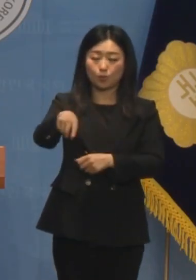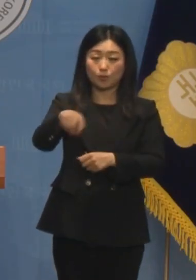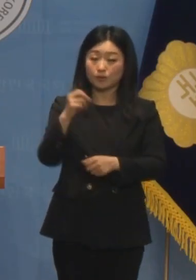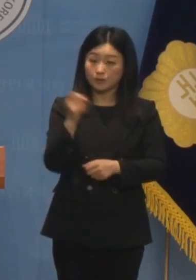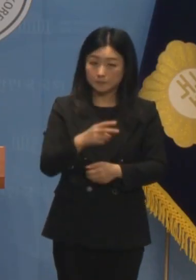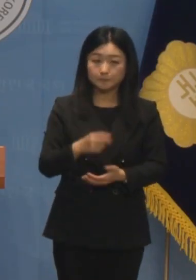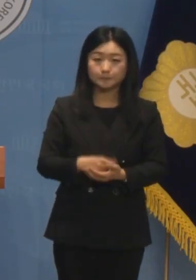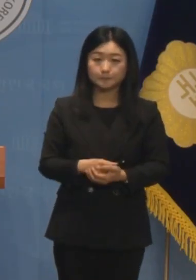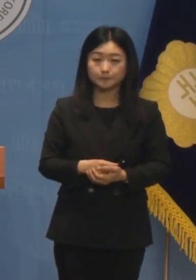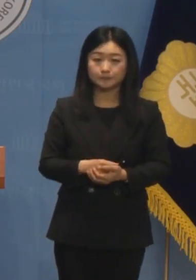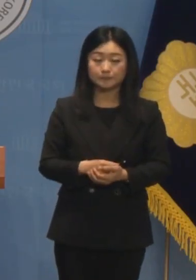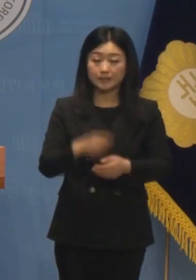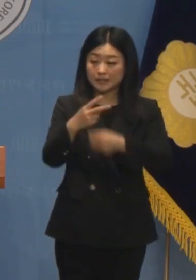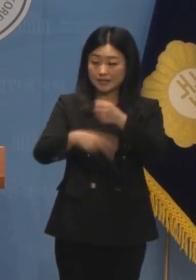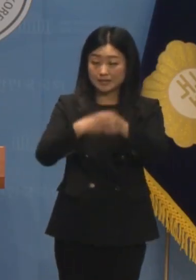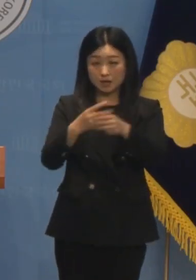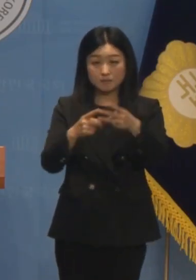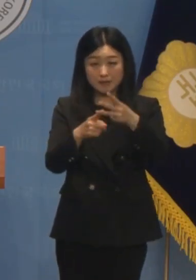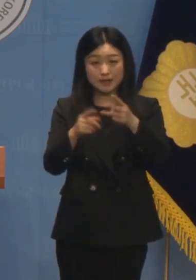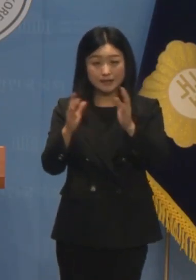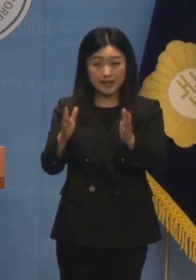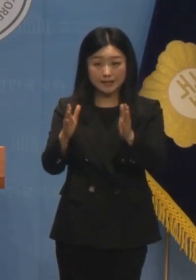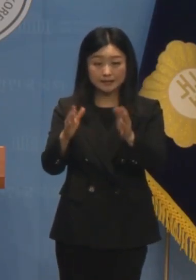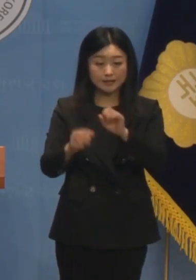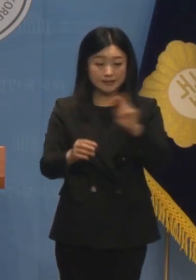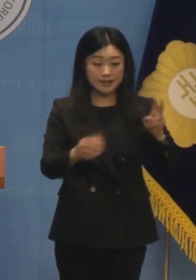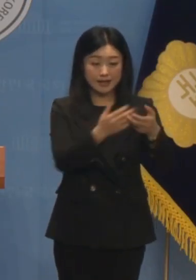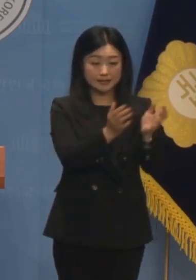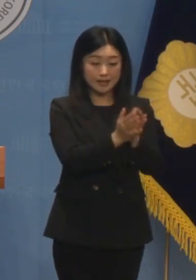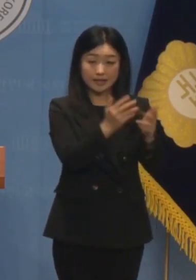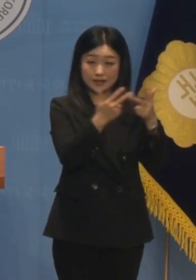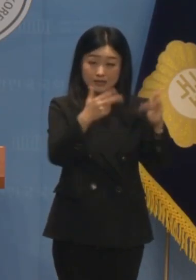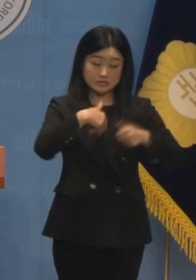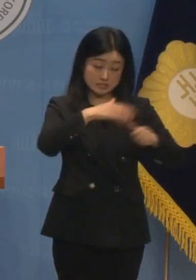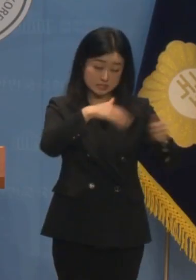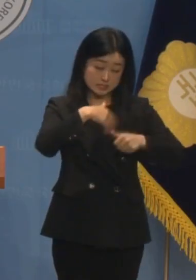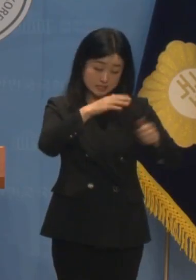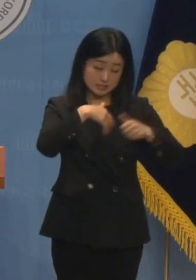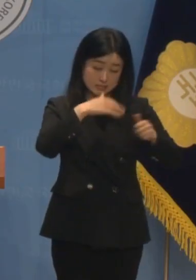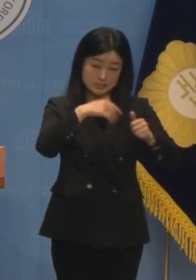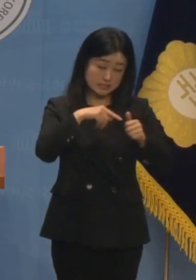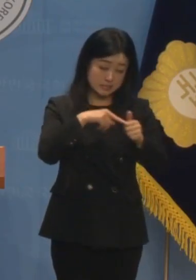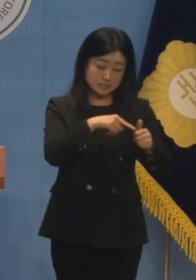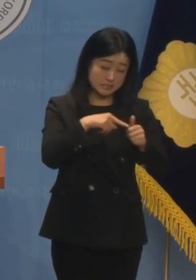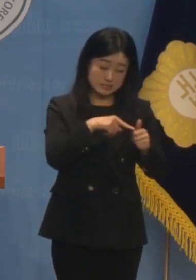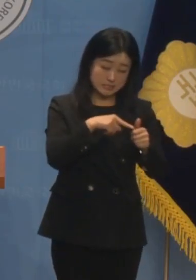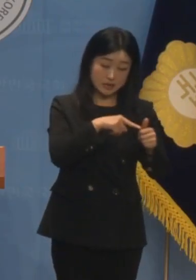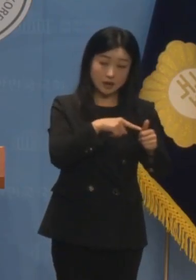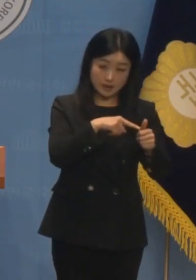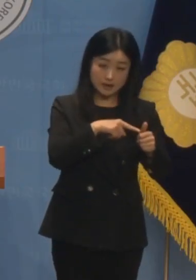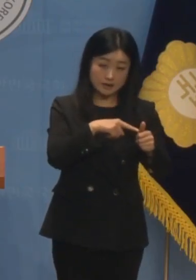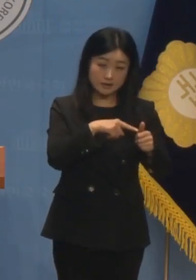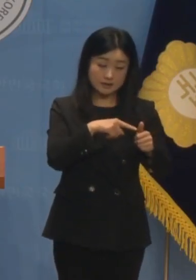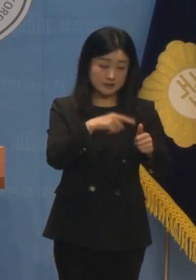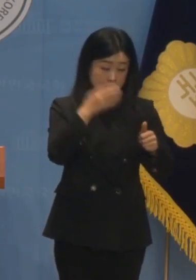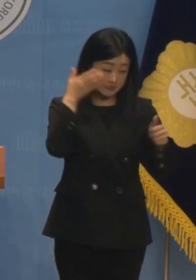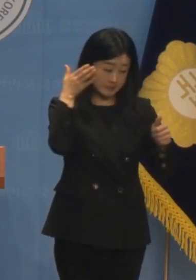더구나 2년 반 동안 야당 대표를 옥죄기 위한 하명 수사에만